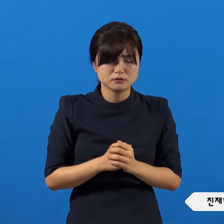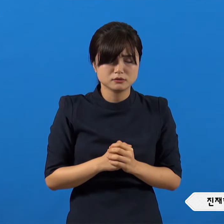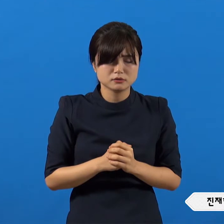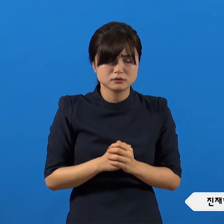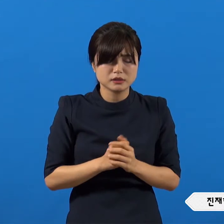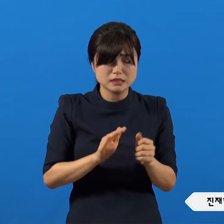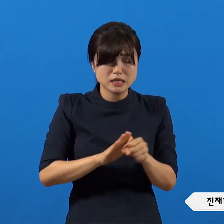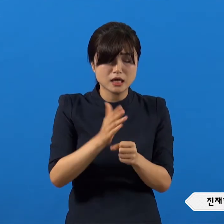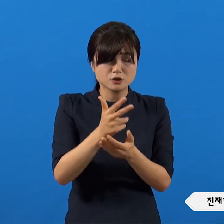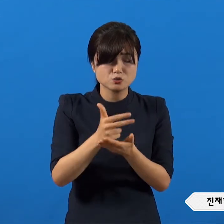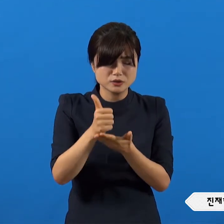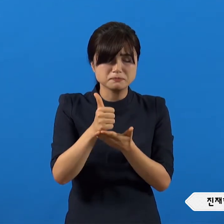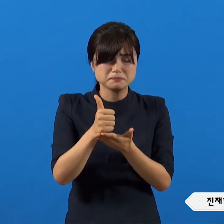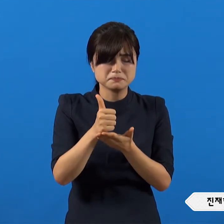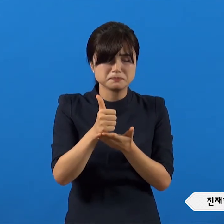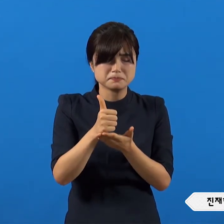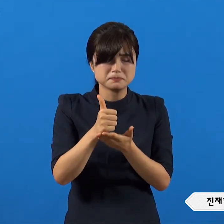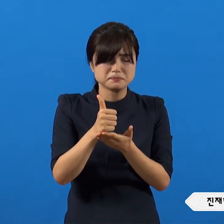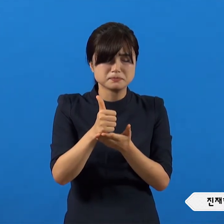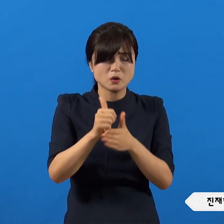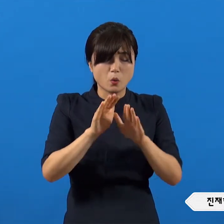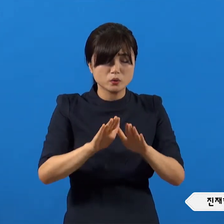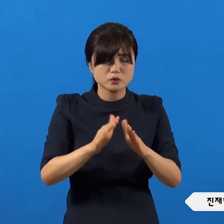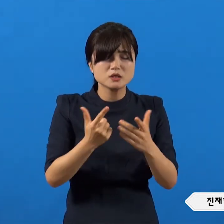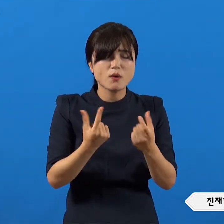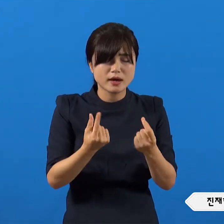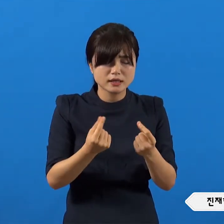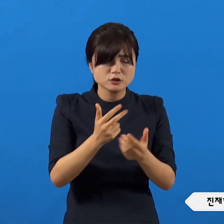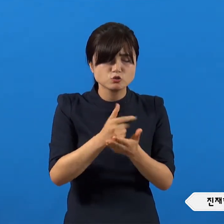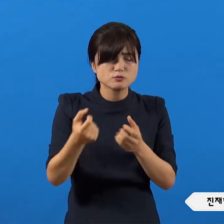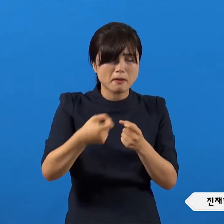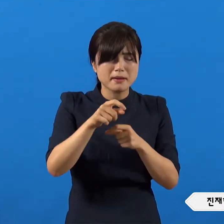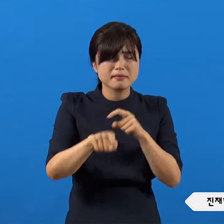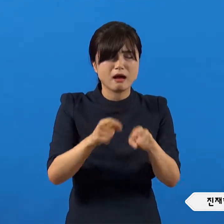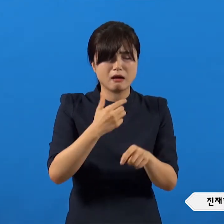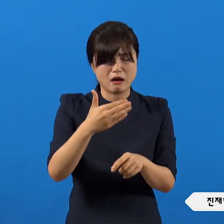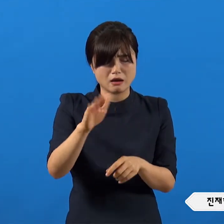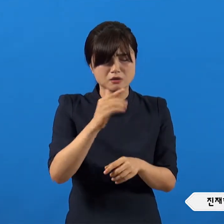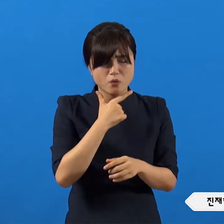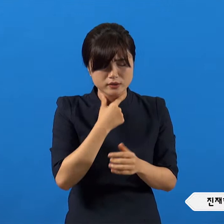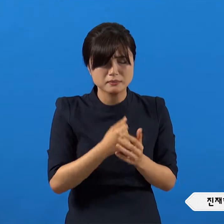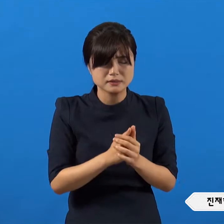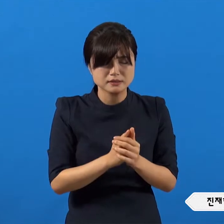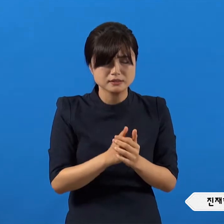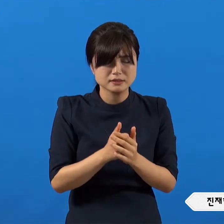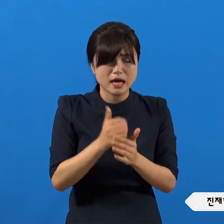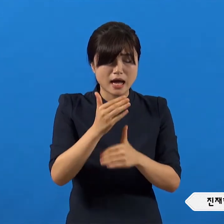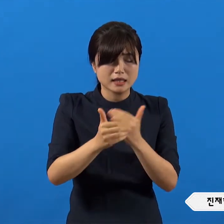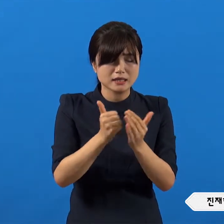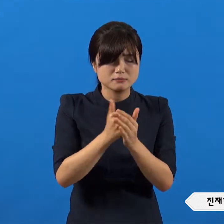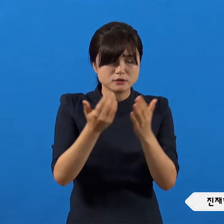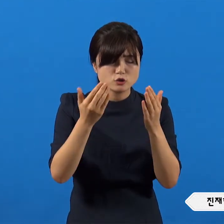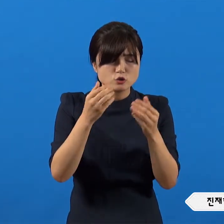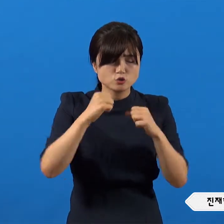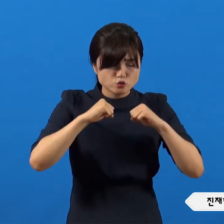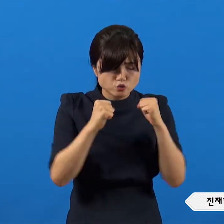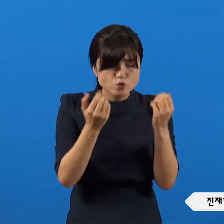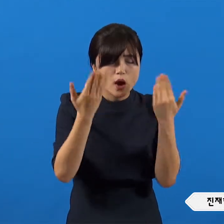사랑의 주님, 오늘 그렇게 주님 앞에 나아갑니다. 하나님의 순종 학교에